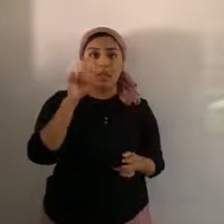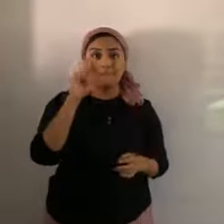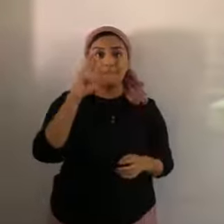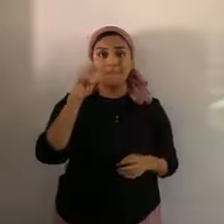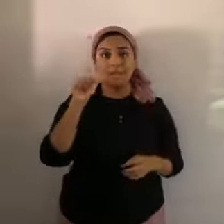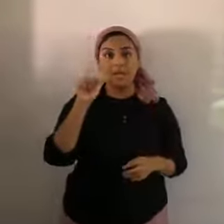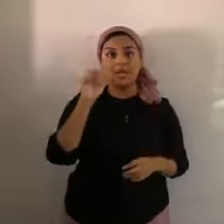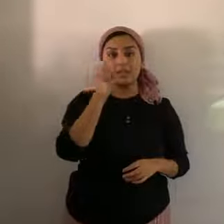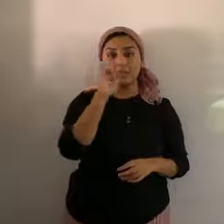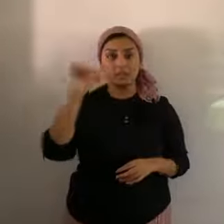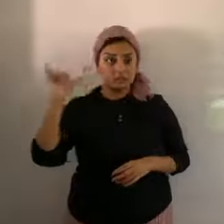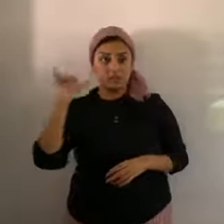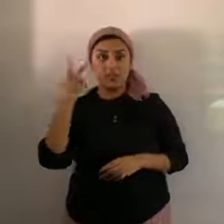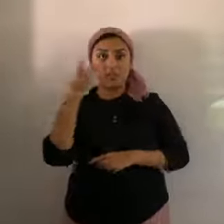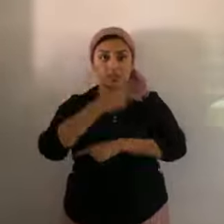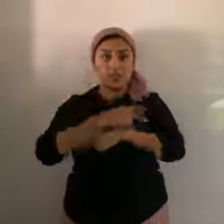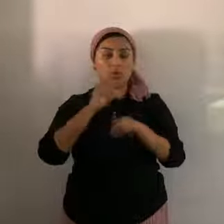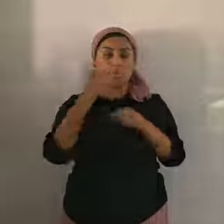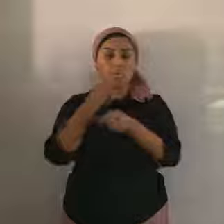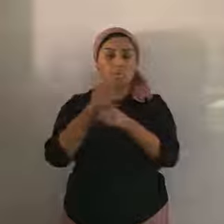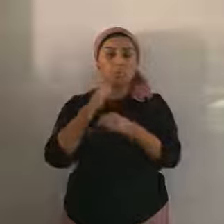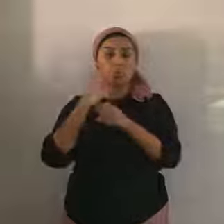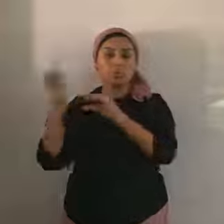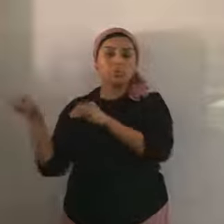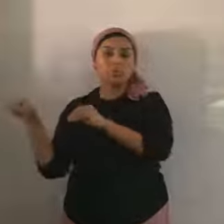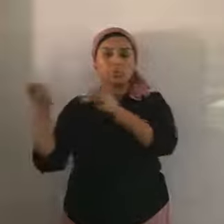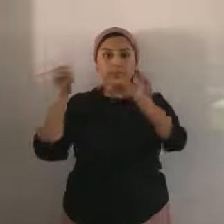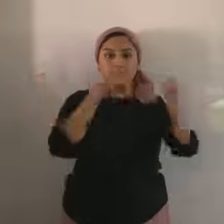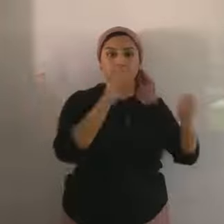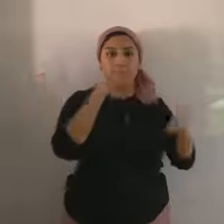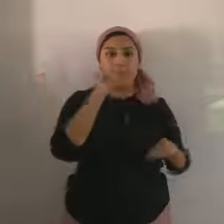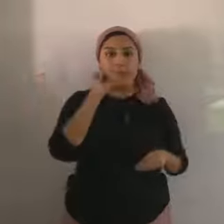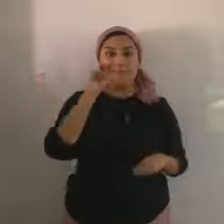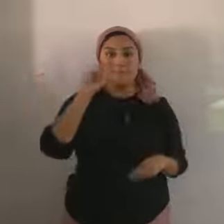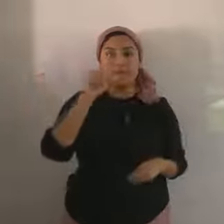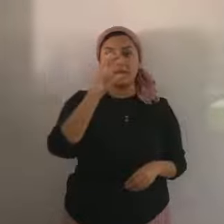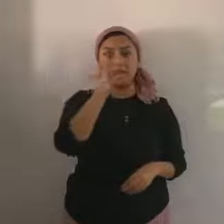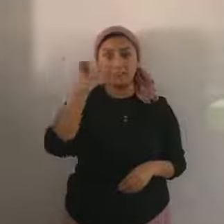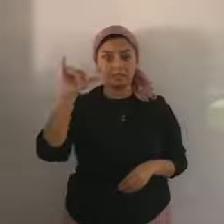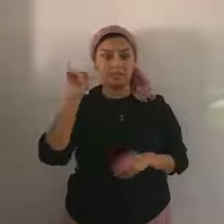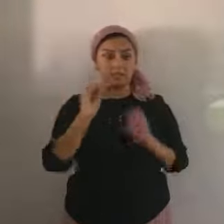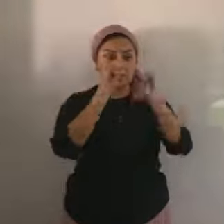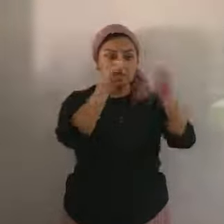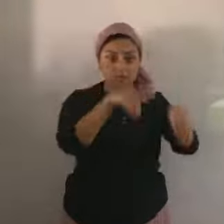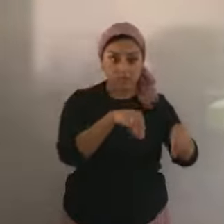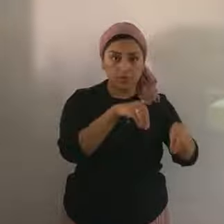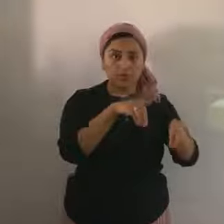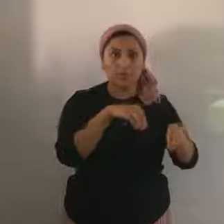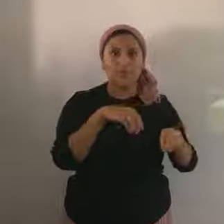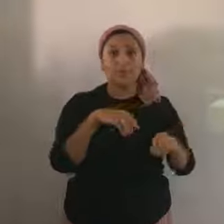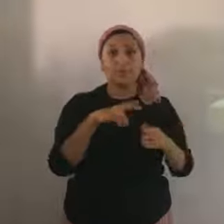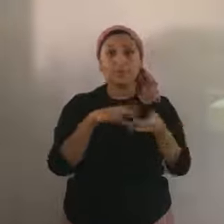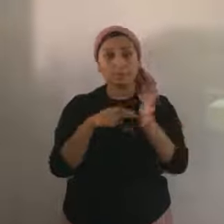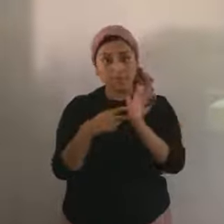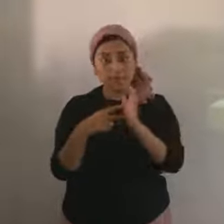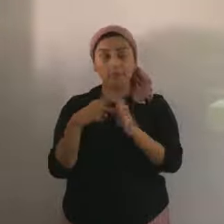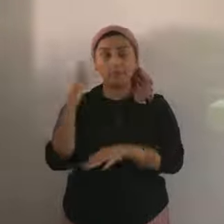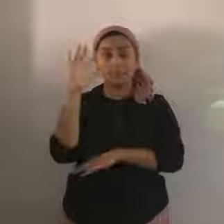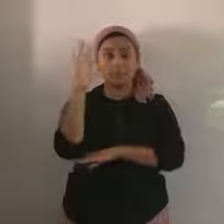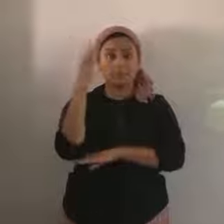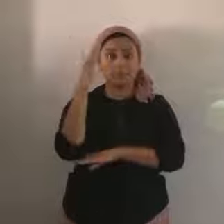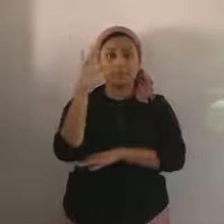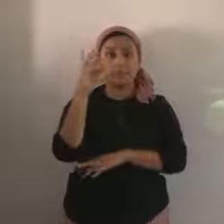en ese día. Y a los dos días Guatemala también va a pasar a su embajada. La cuestión está que la higuera, hablando de la higuera